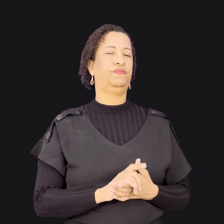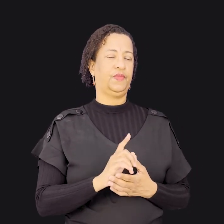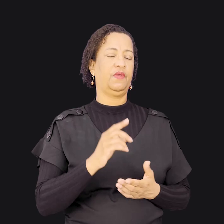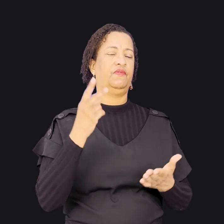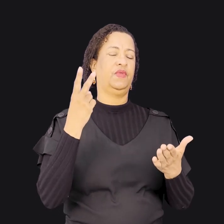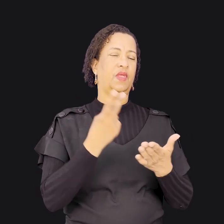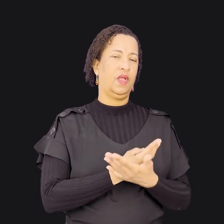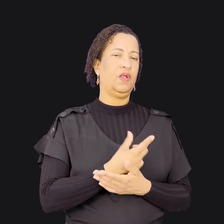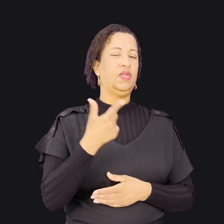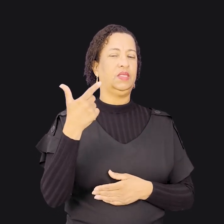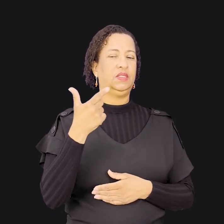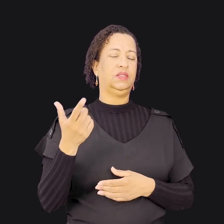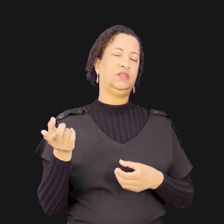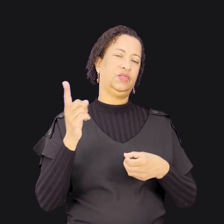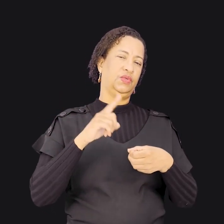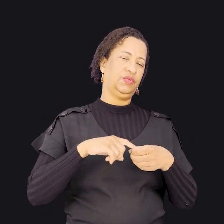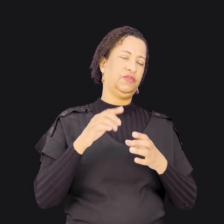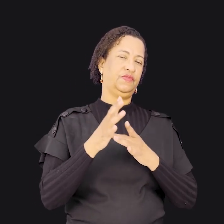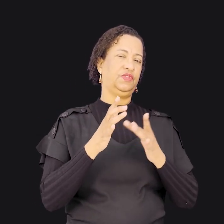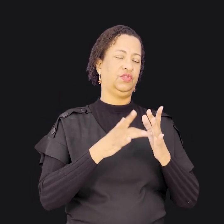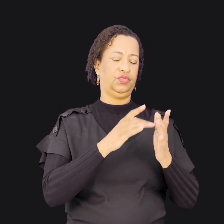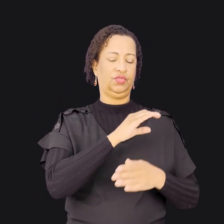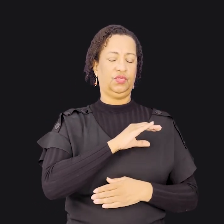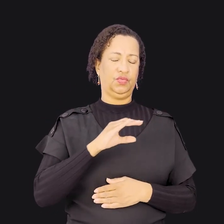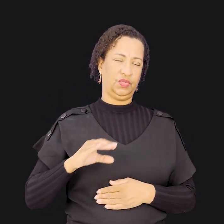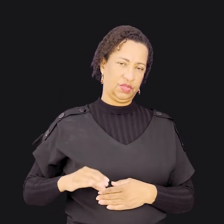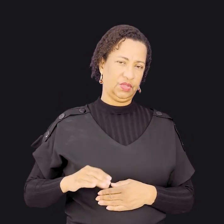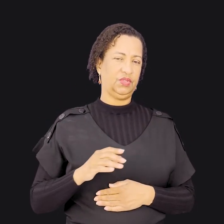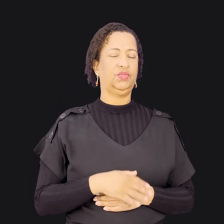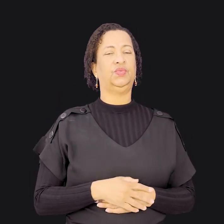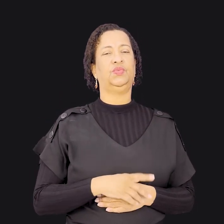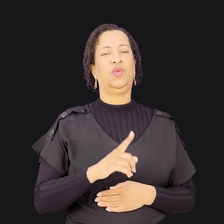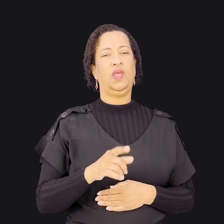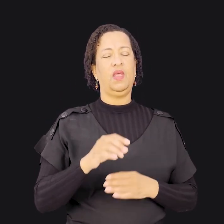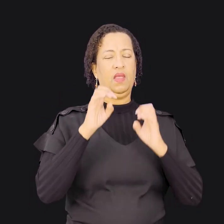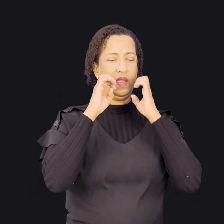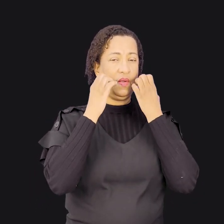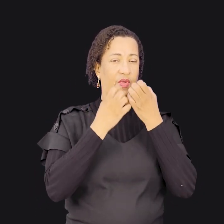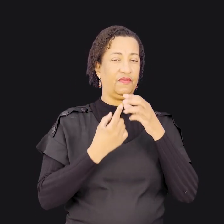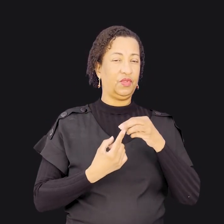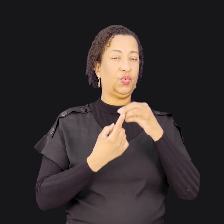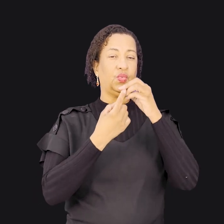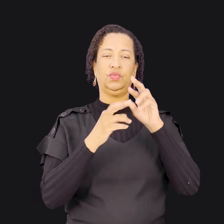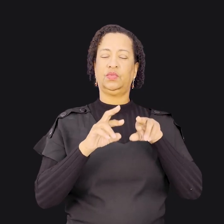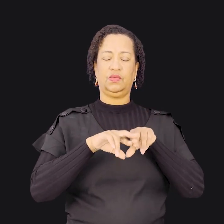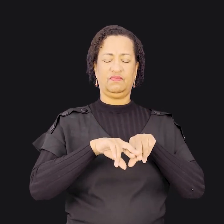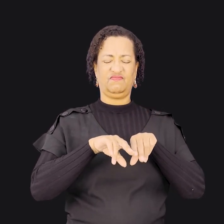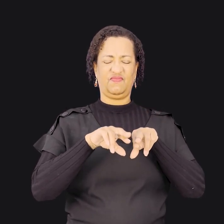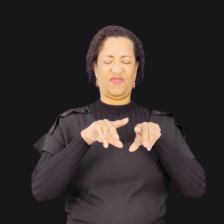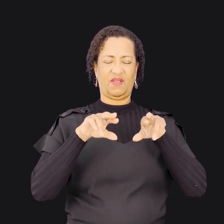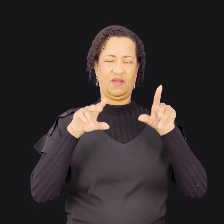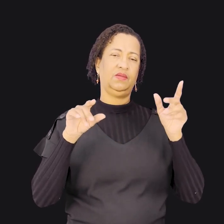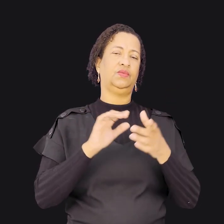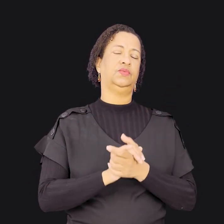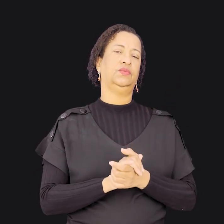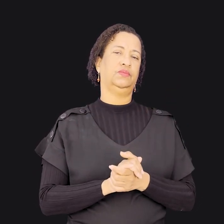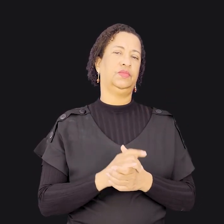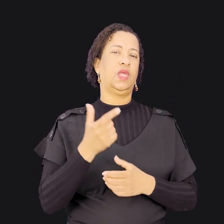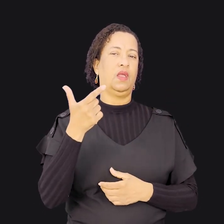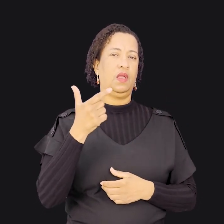que acontecerão na segunda vinda de Jesus Cristo. A segunda vinda de Jesus Cristo não é um evento único, mas uma série deles. A segunda vinda